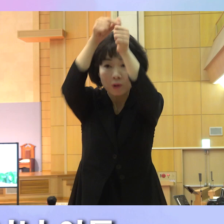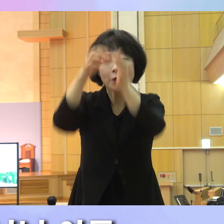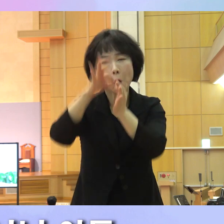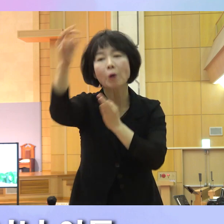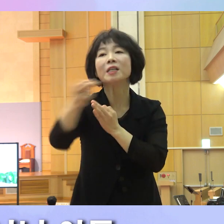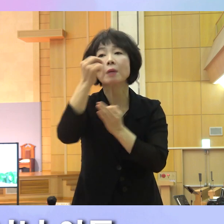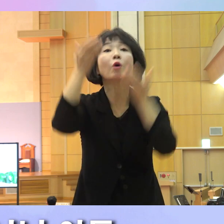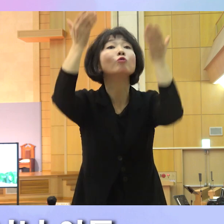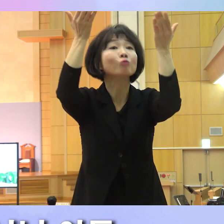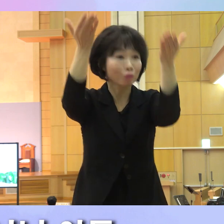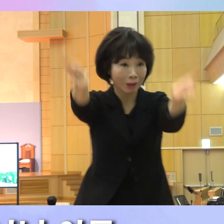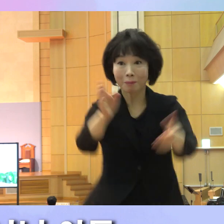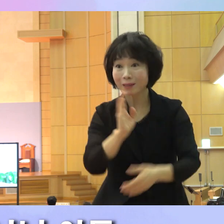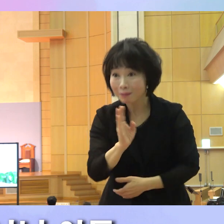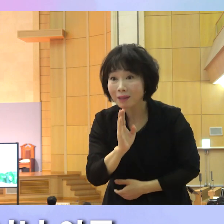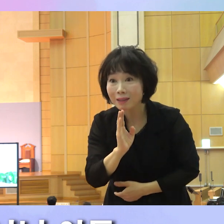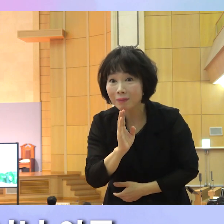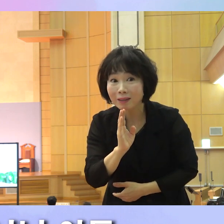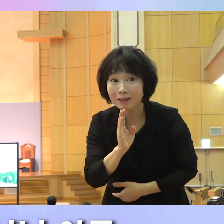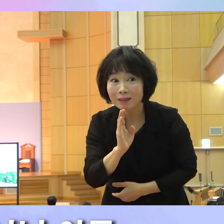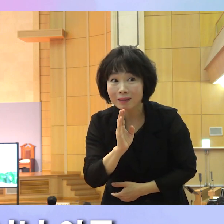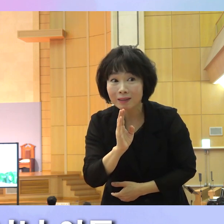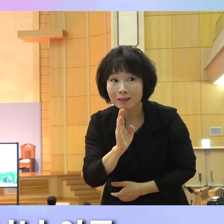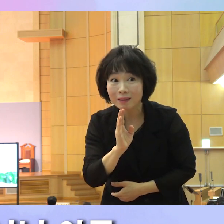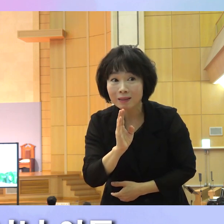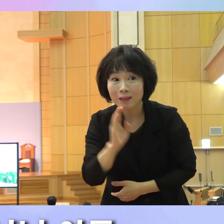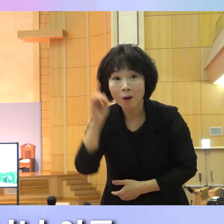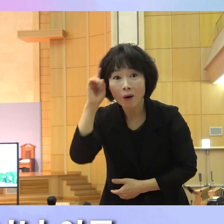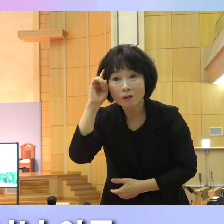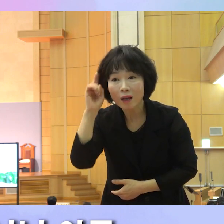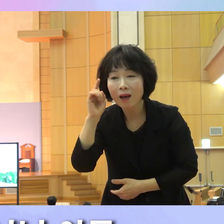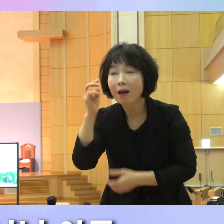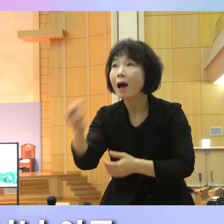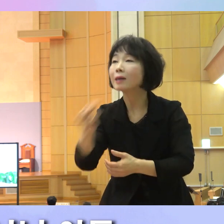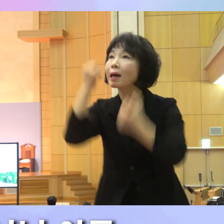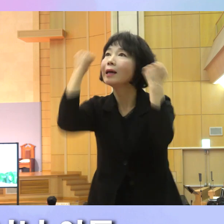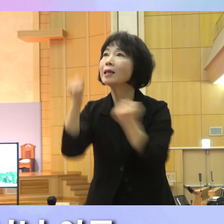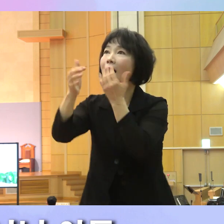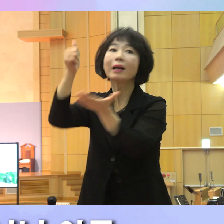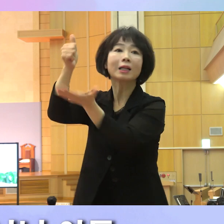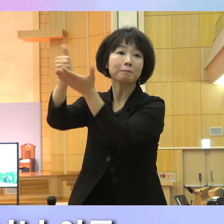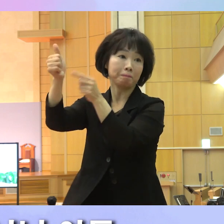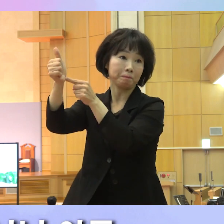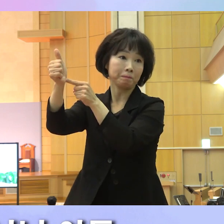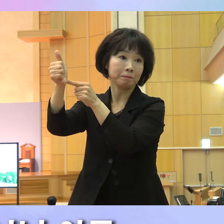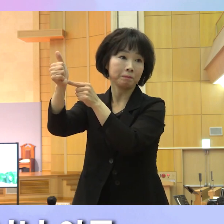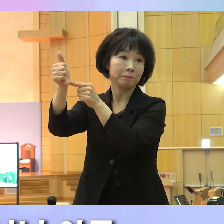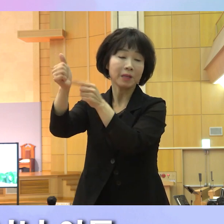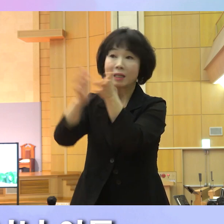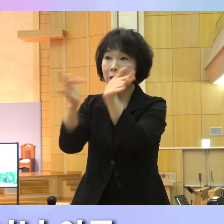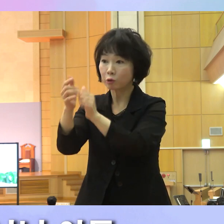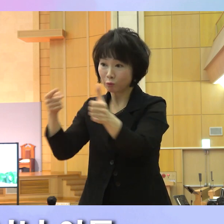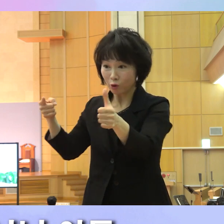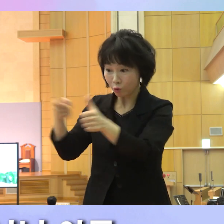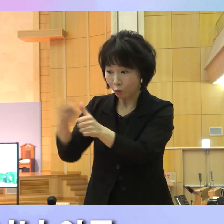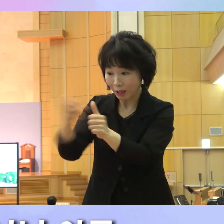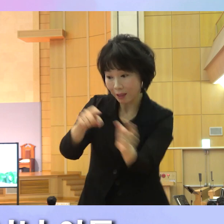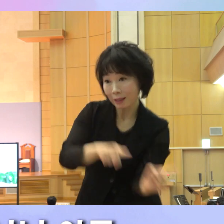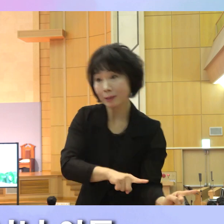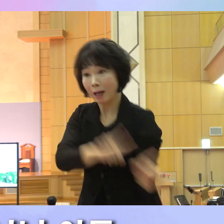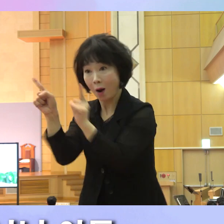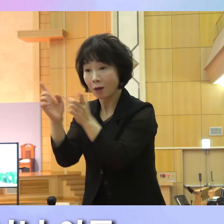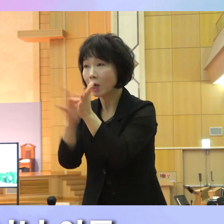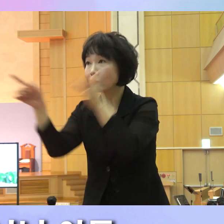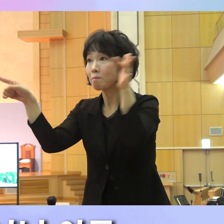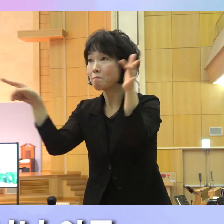위한 그런 신앙이 되려면 살아계신 하나님, 즉 예수님을 죽였다가 살려내시고 그